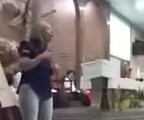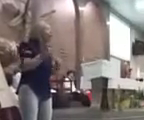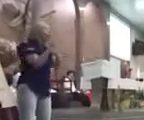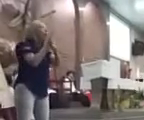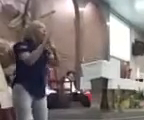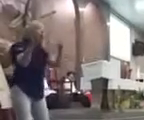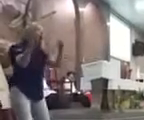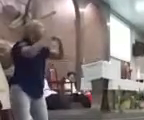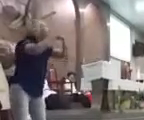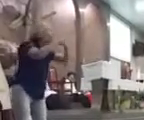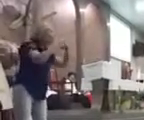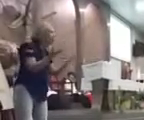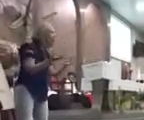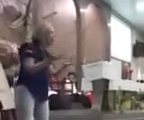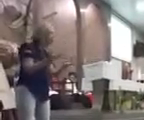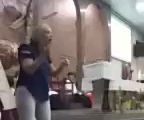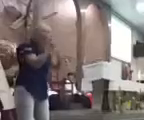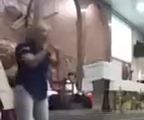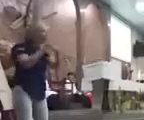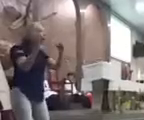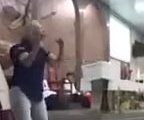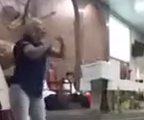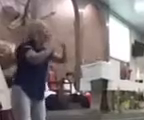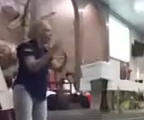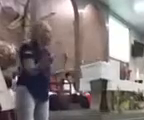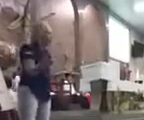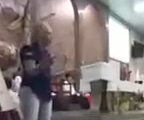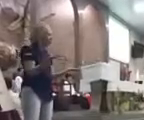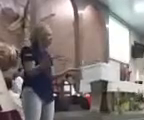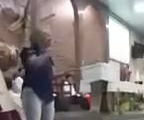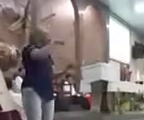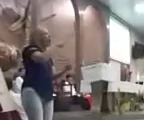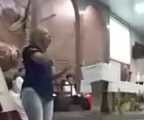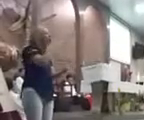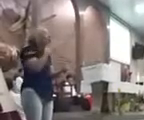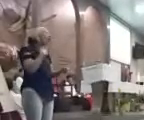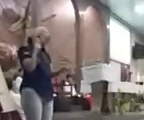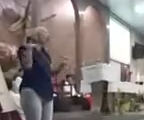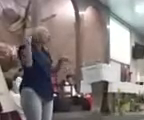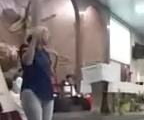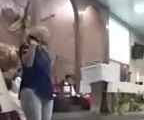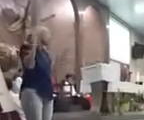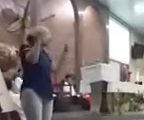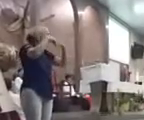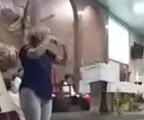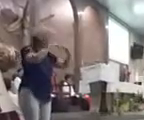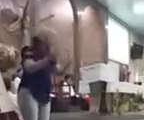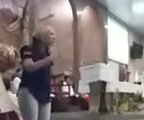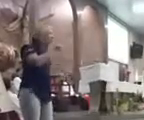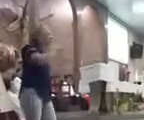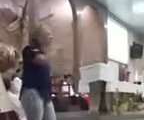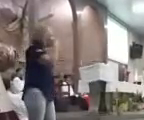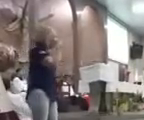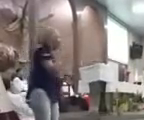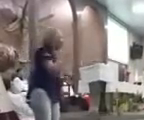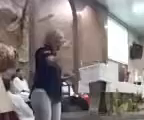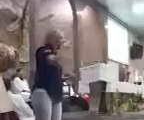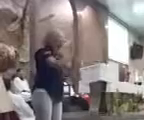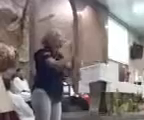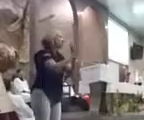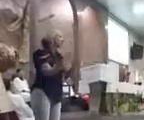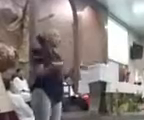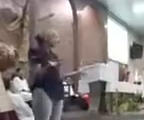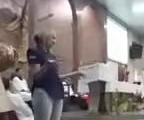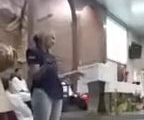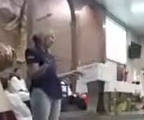disse: vou ao shopping. Outro disse: hoje eu tenho os meus amigos. Hoje eu tenho meu